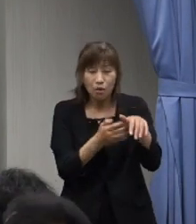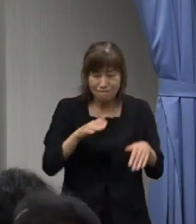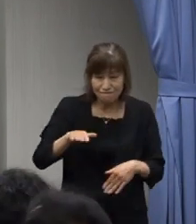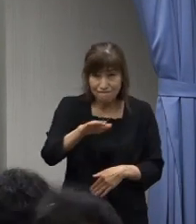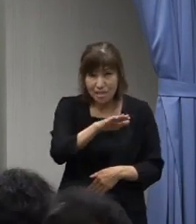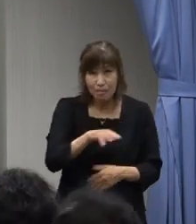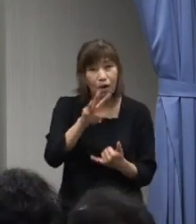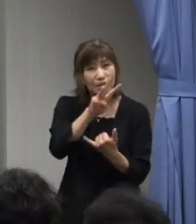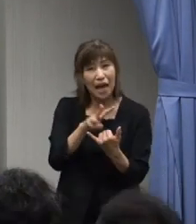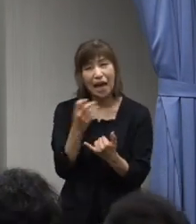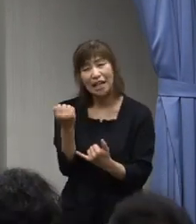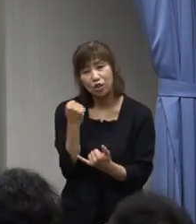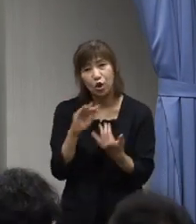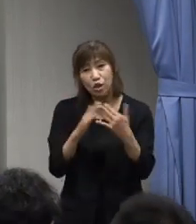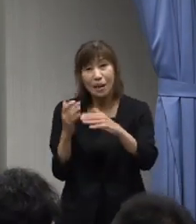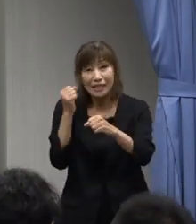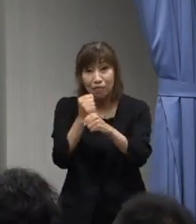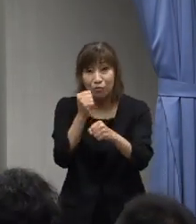で、